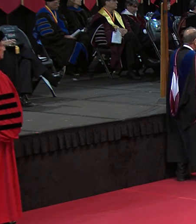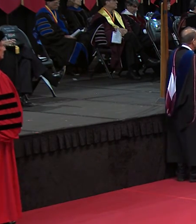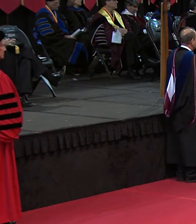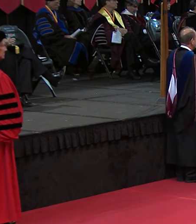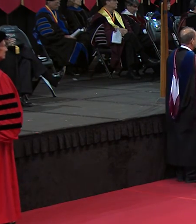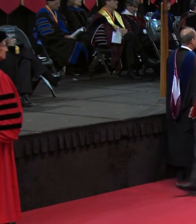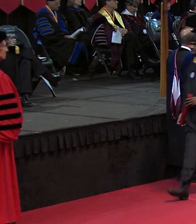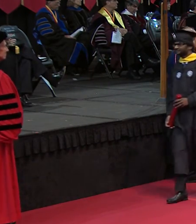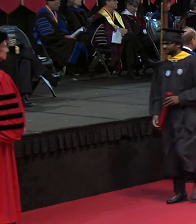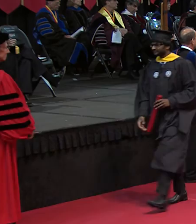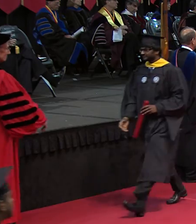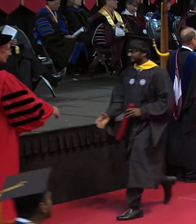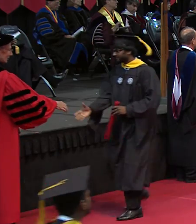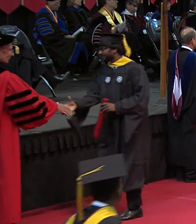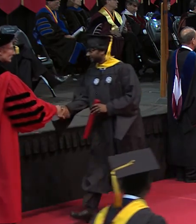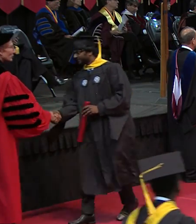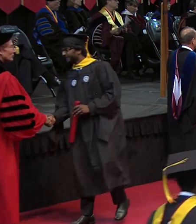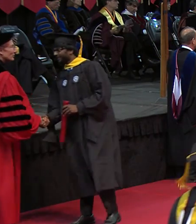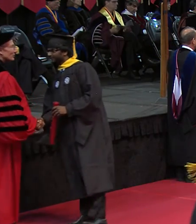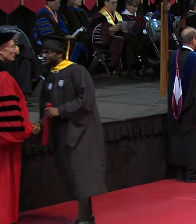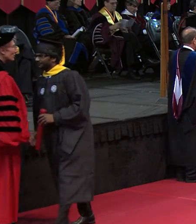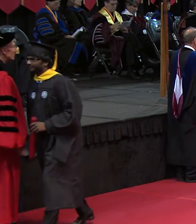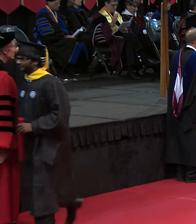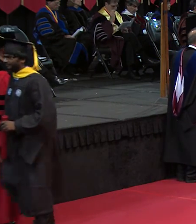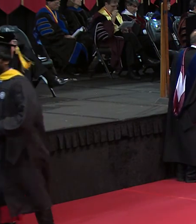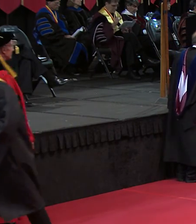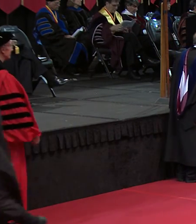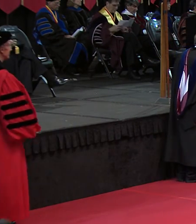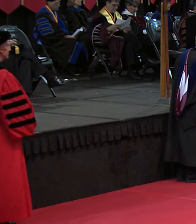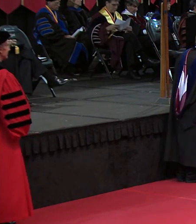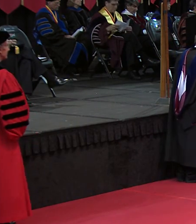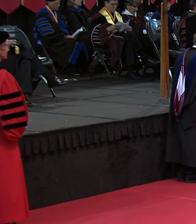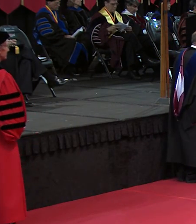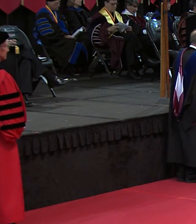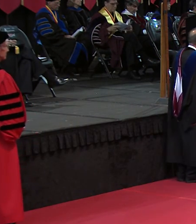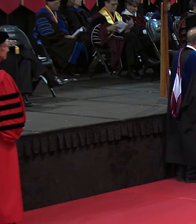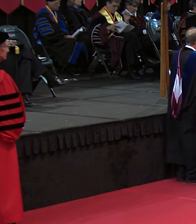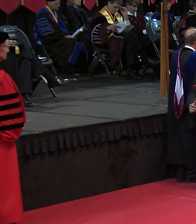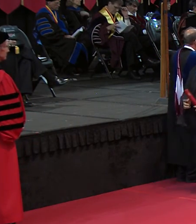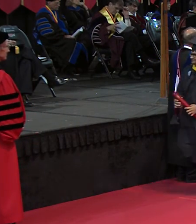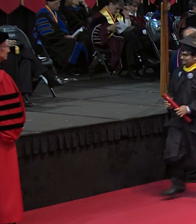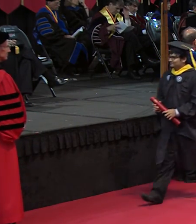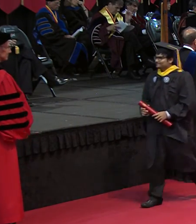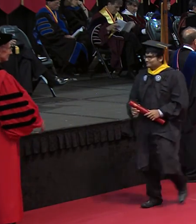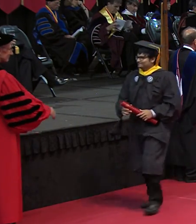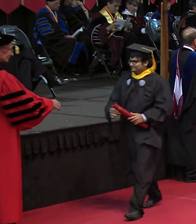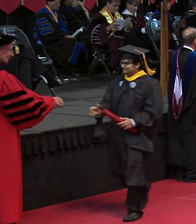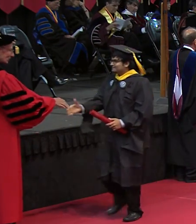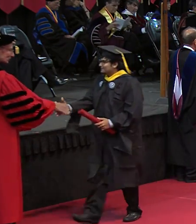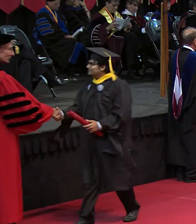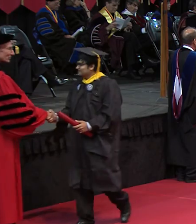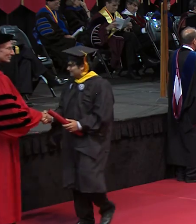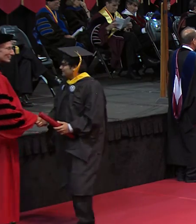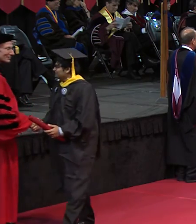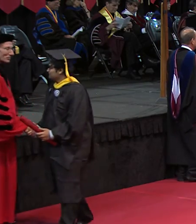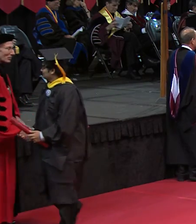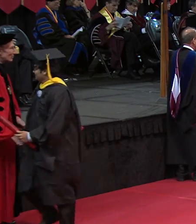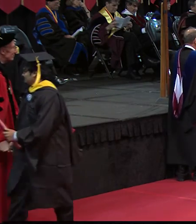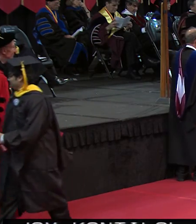Jayakantilal Patel. Arnob Saha.